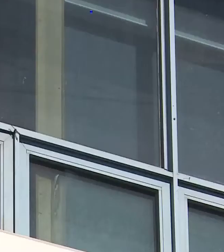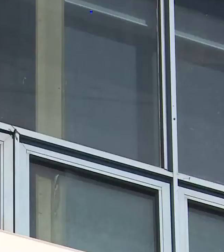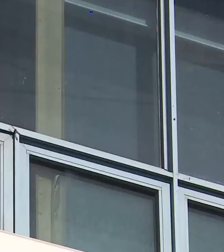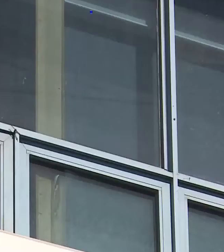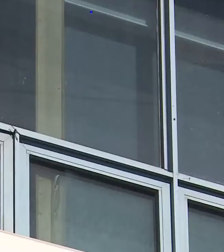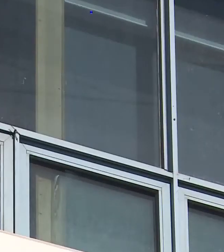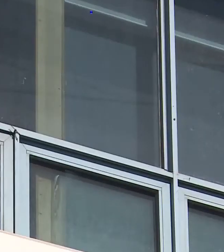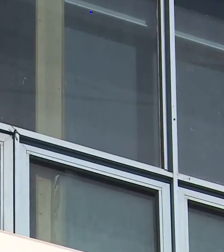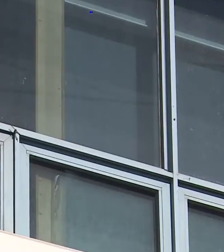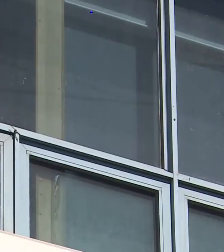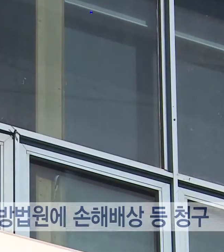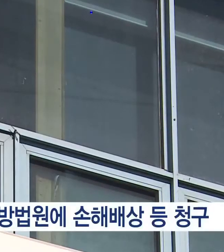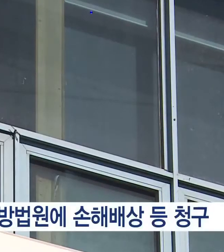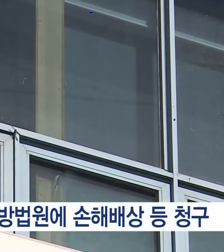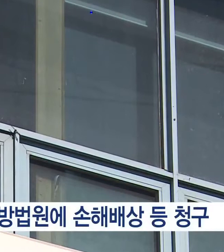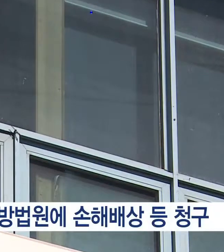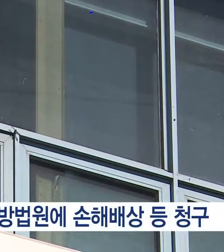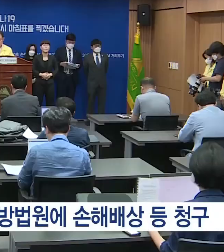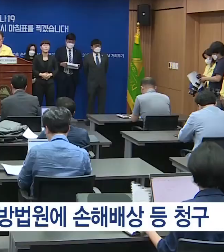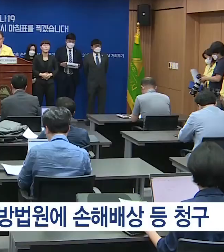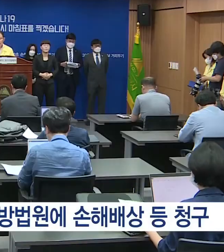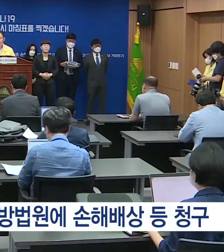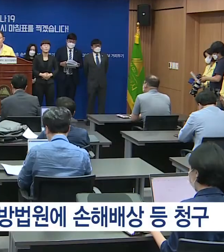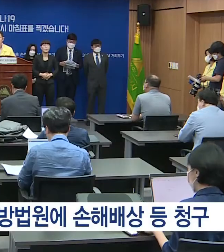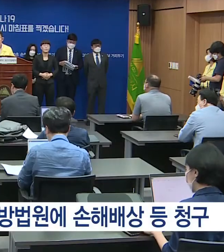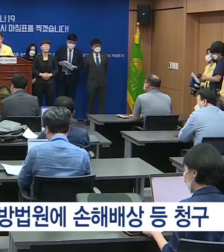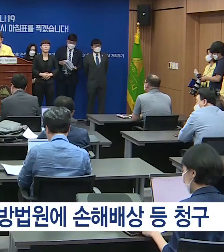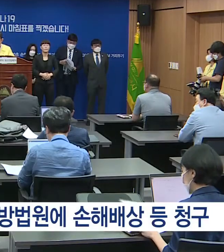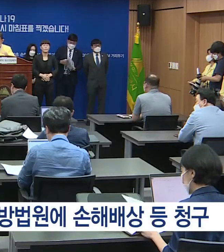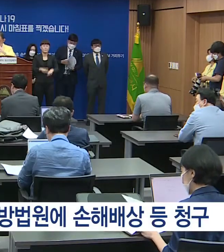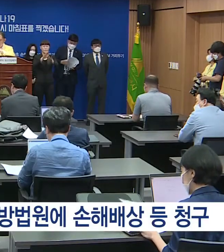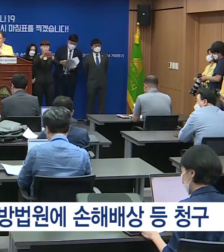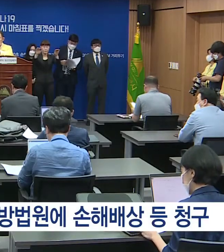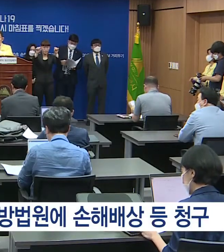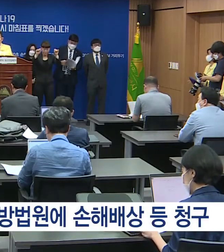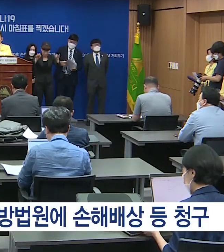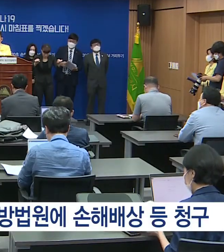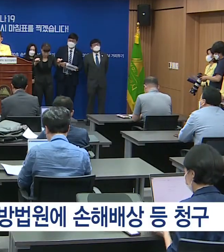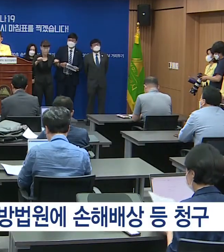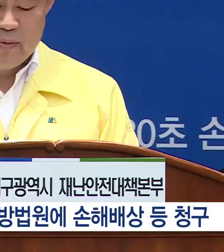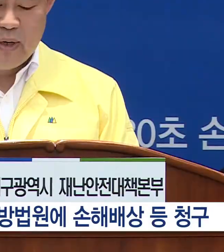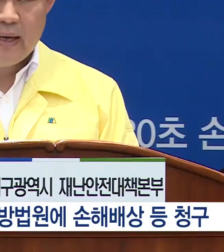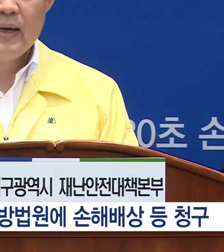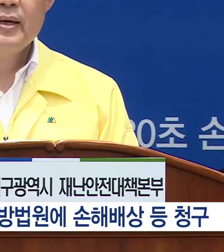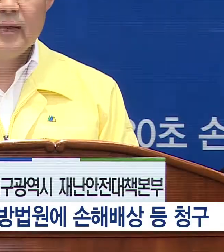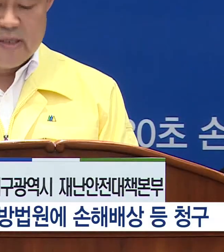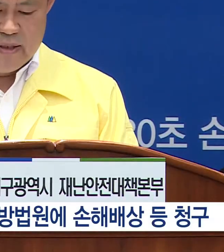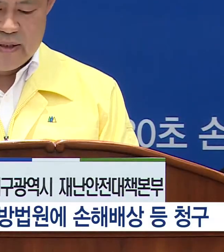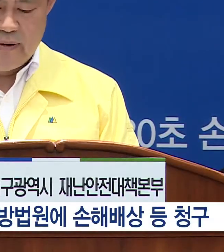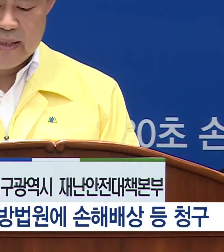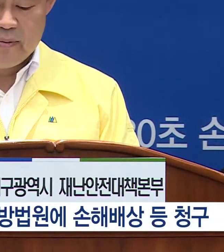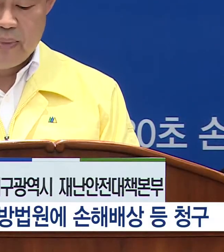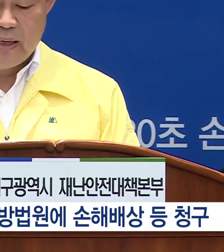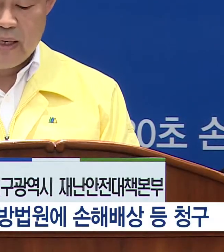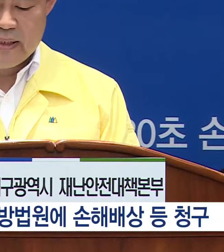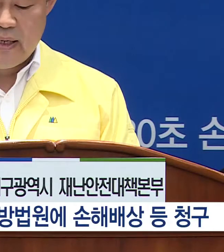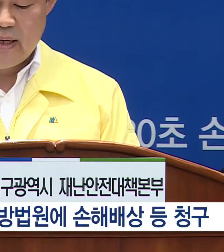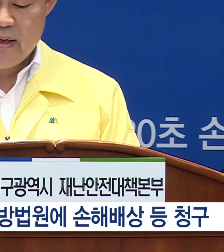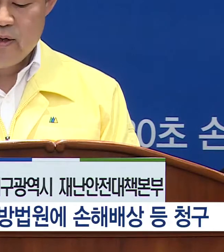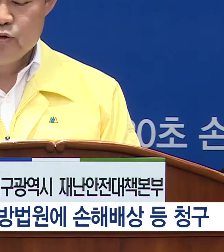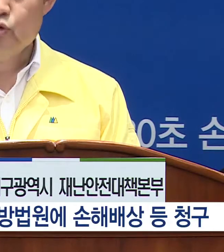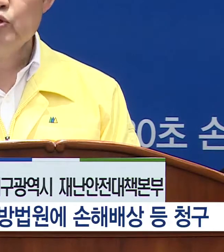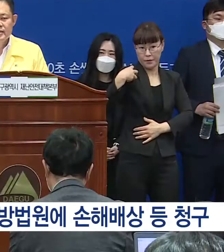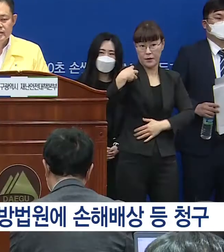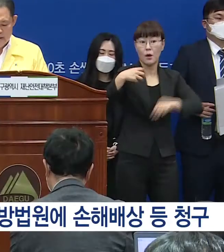등 청구의 소장을 접수했습니다. 소송 금액은 대구시가 자체적으로 산정한 피해액 1460억 원